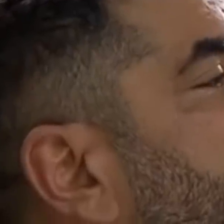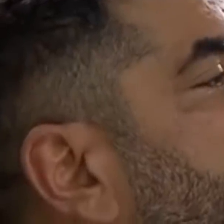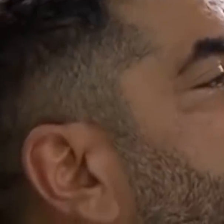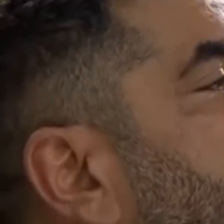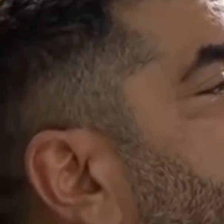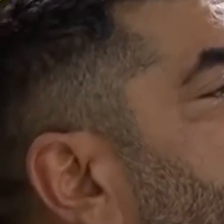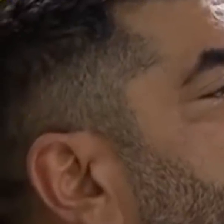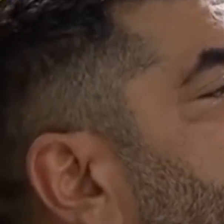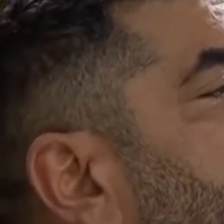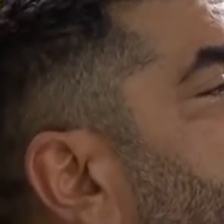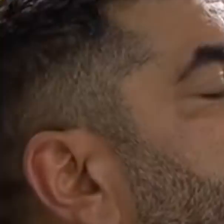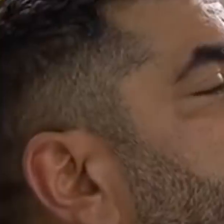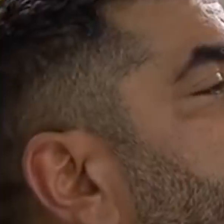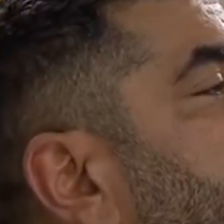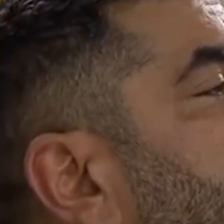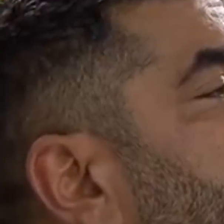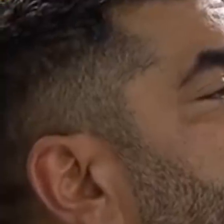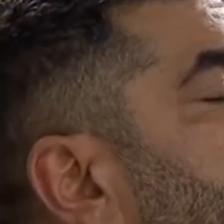que tocasse meu coração